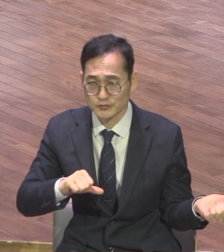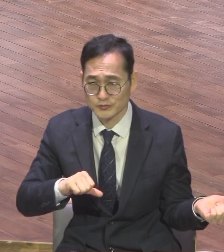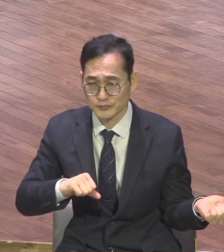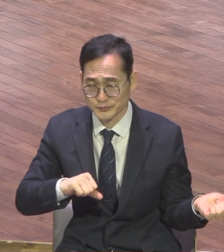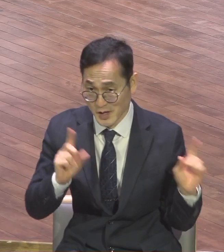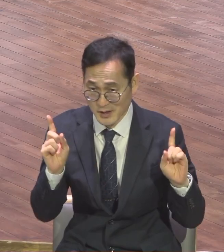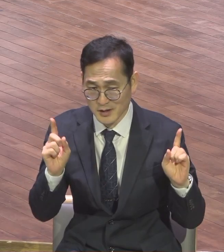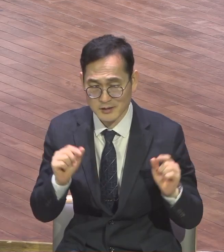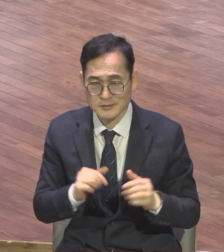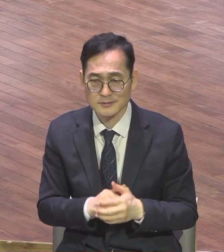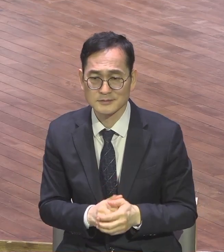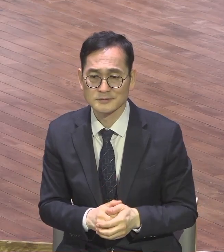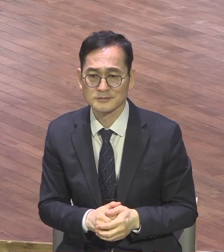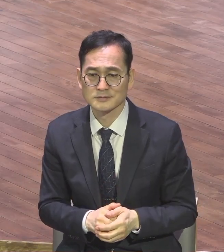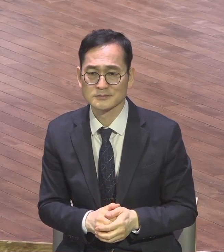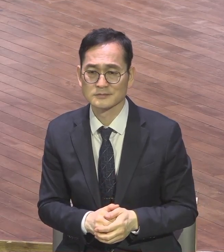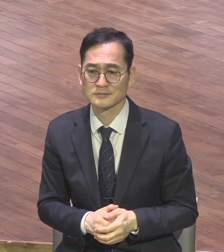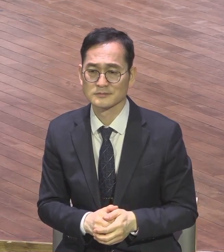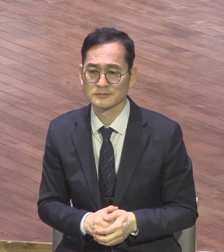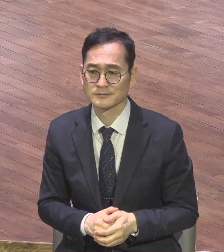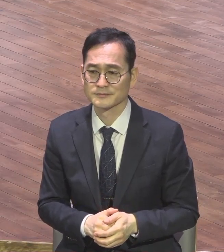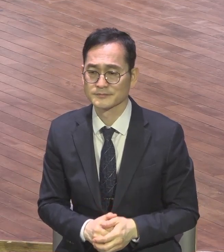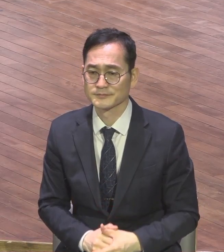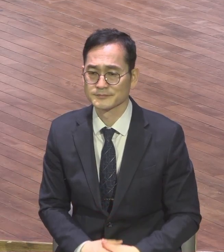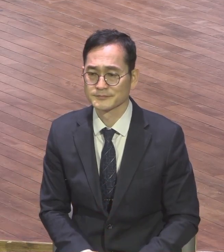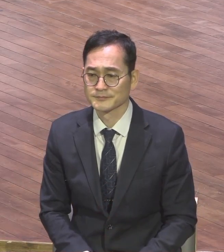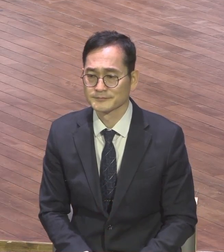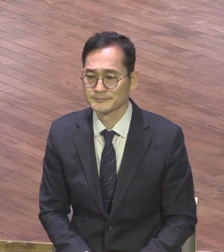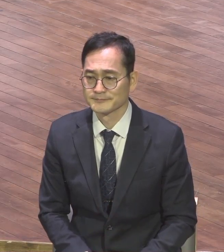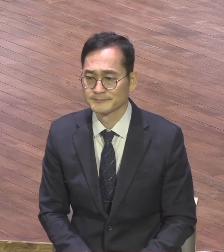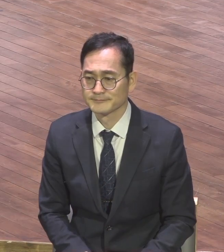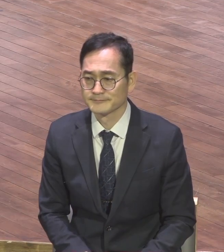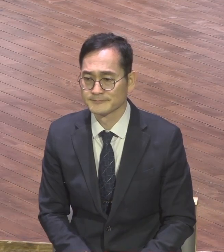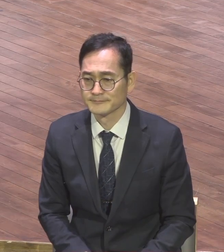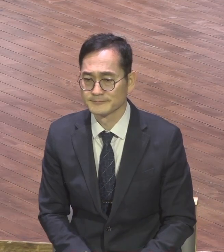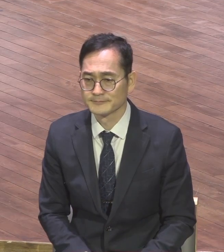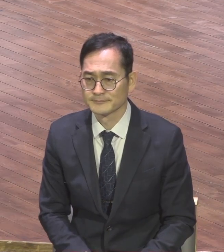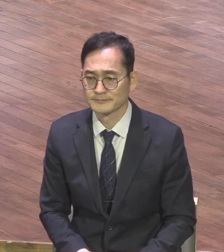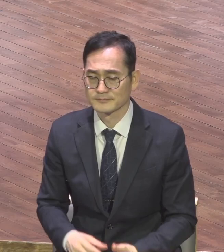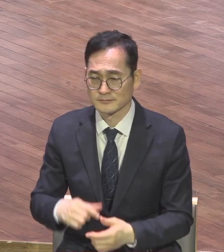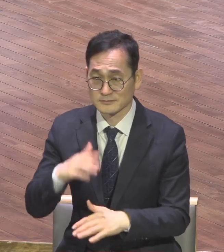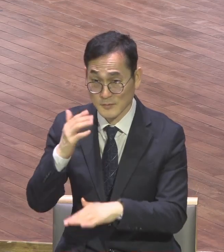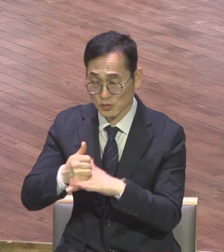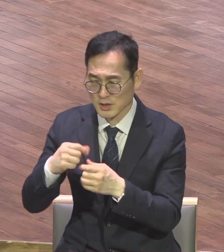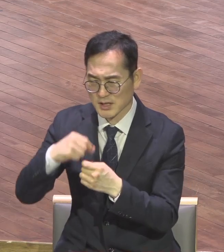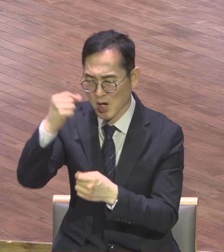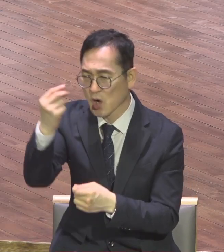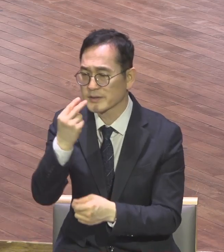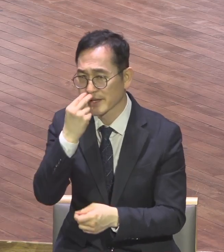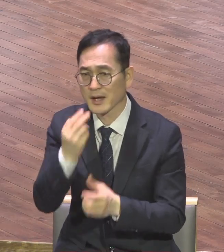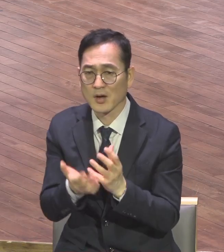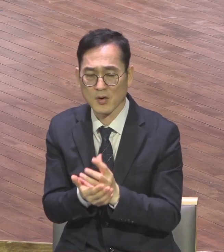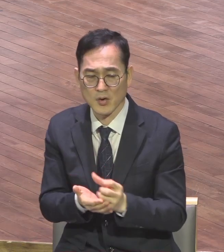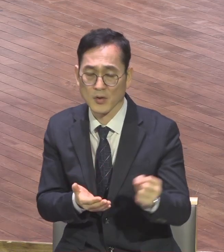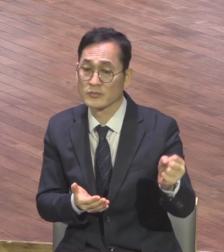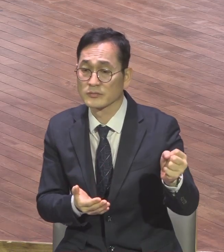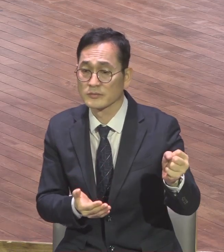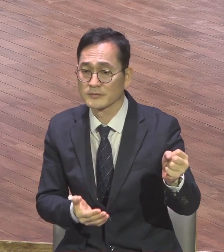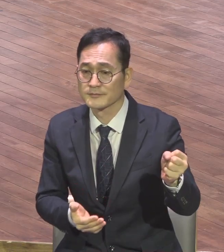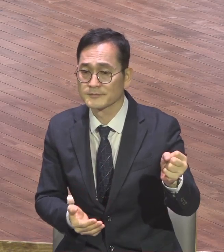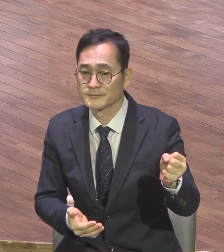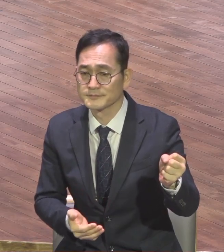증거로 3일 만에 부활하셨습니다. 영생, 영원한 생명